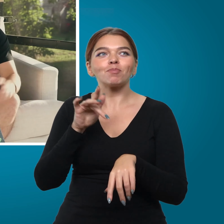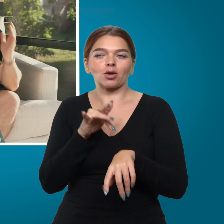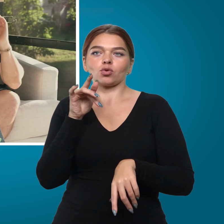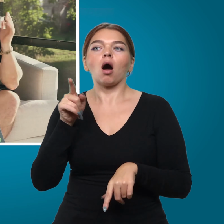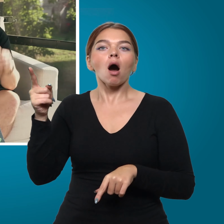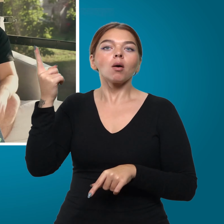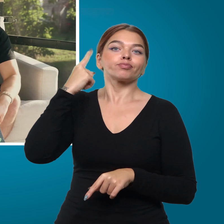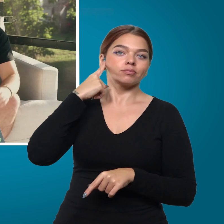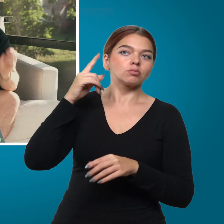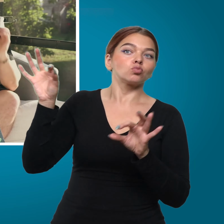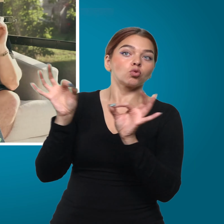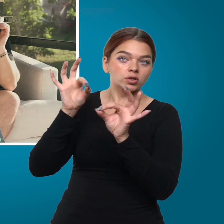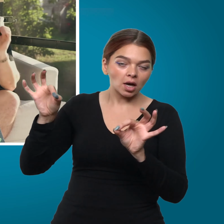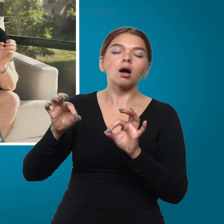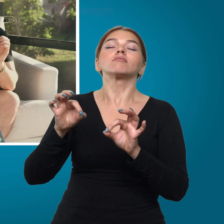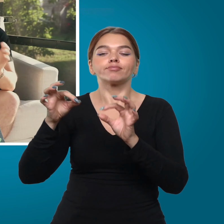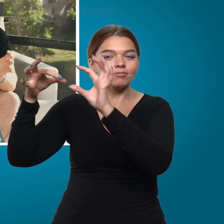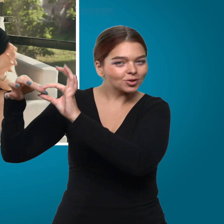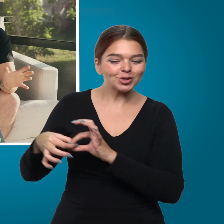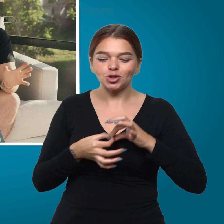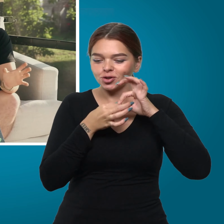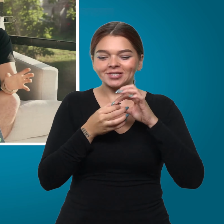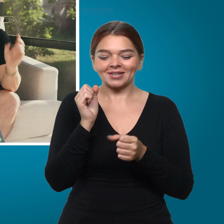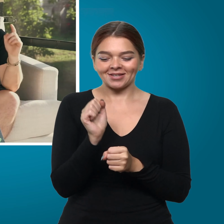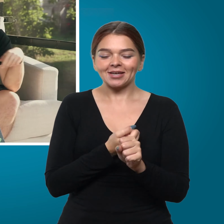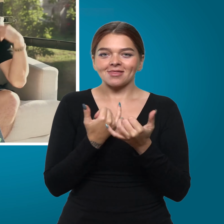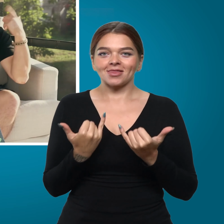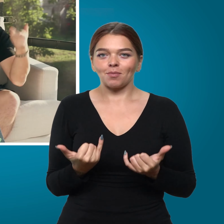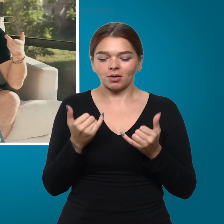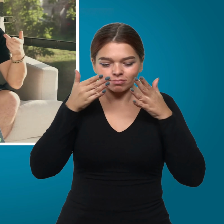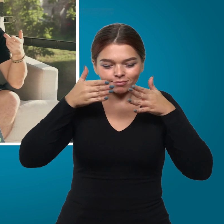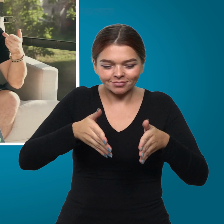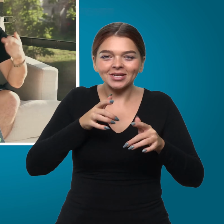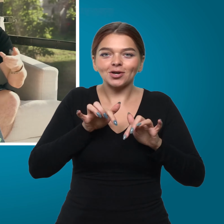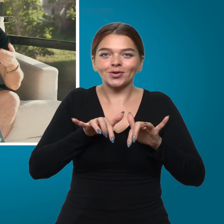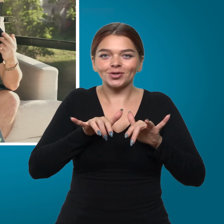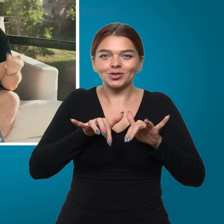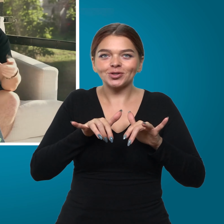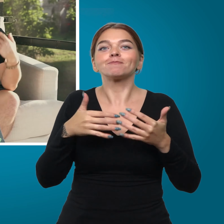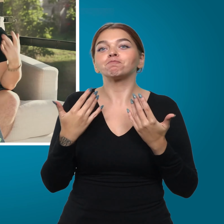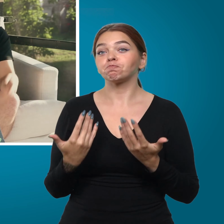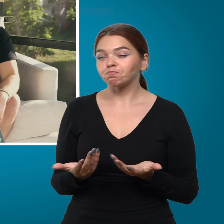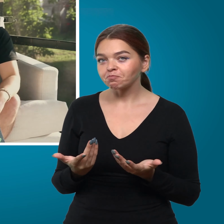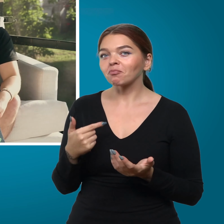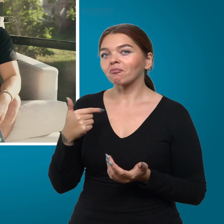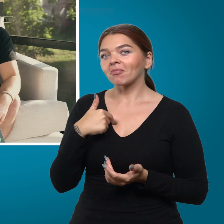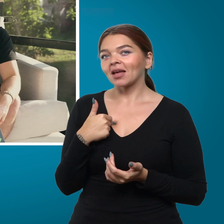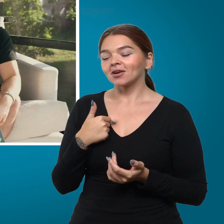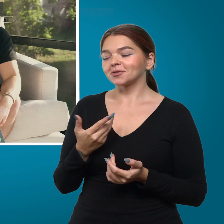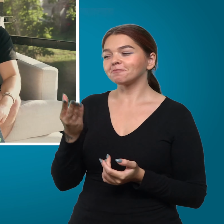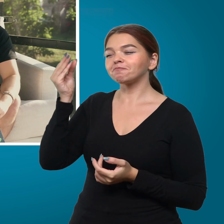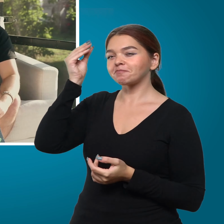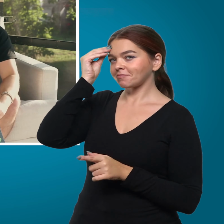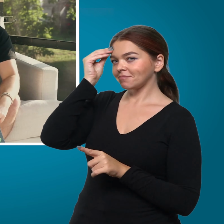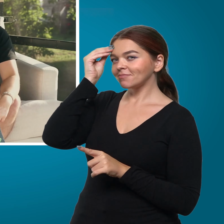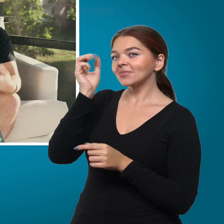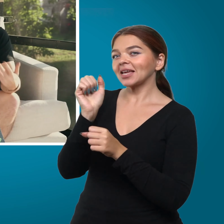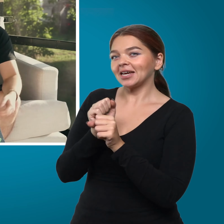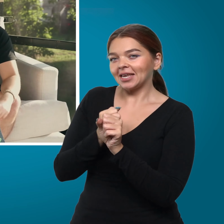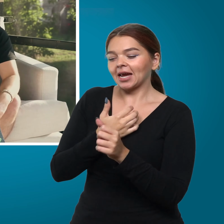tavo smegenis jau jį atpažįsta, vos išgirsta tuos pirmus garsus, iš karto įsijungia, aha, kuriam, rašo. Refleksas.